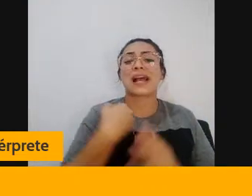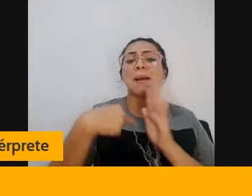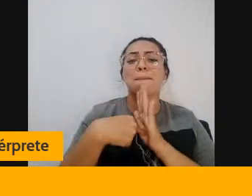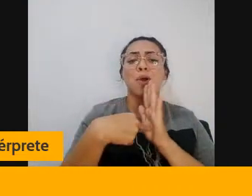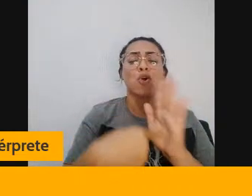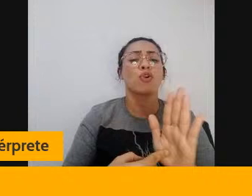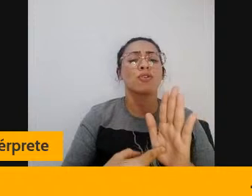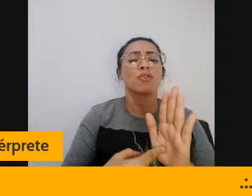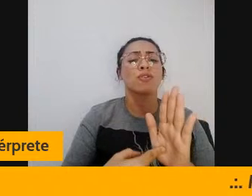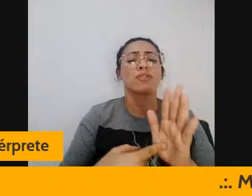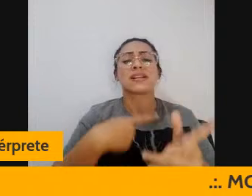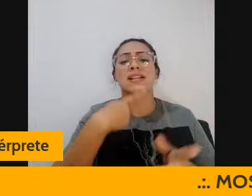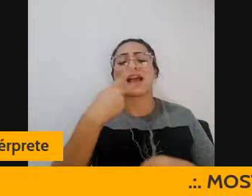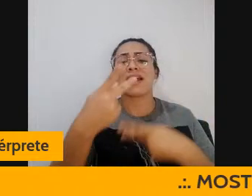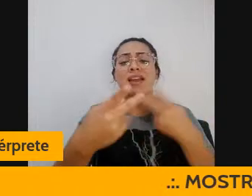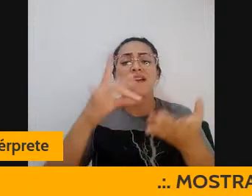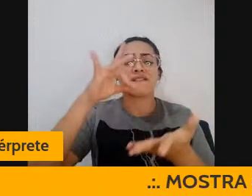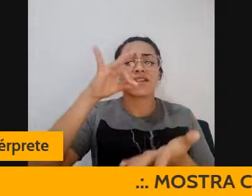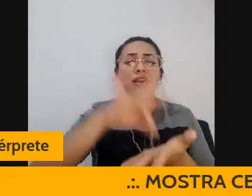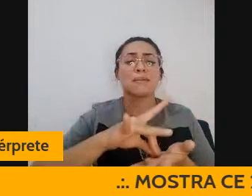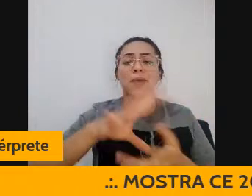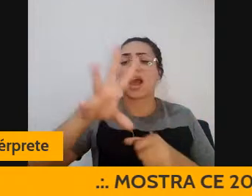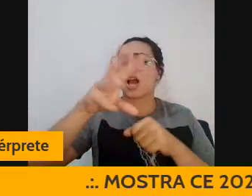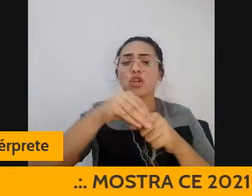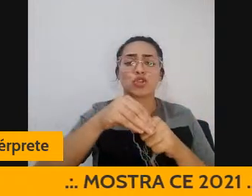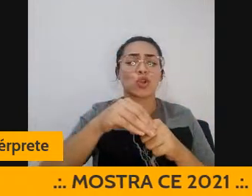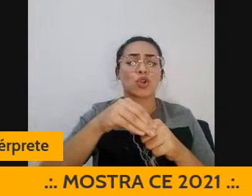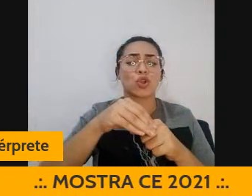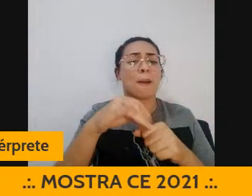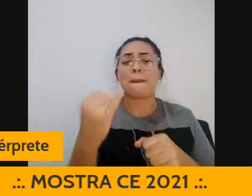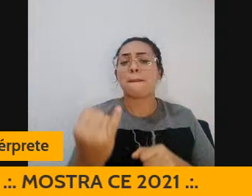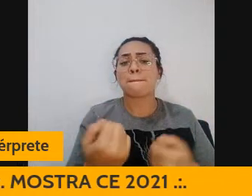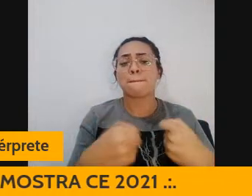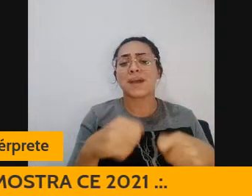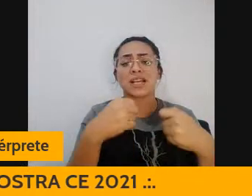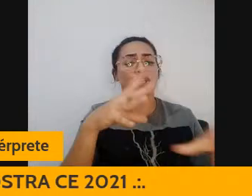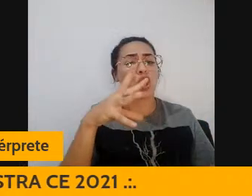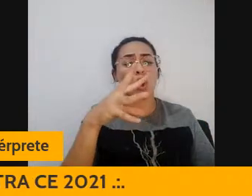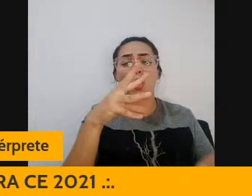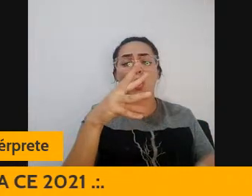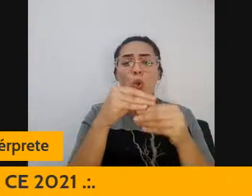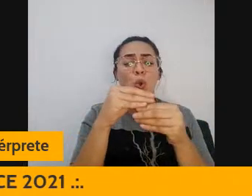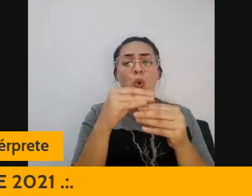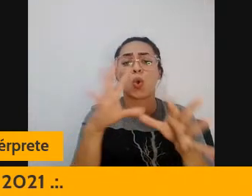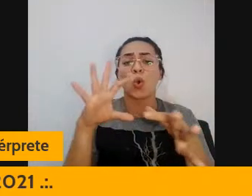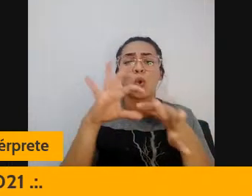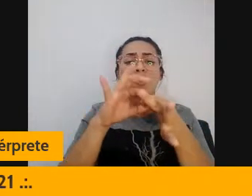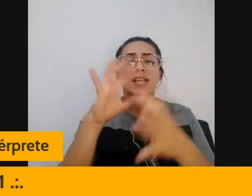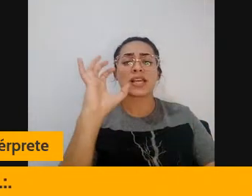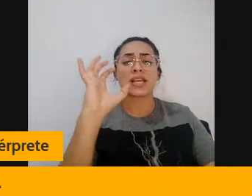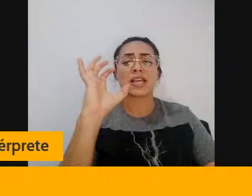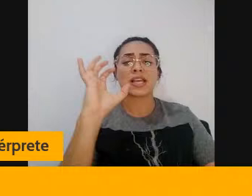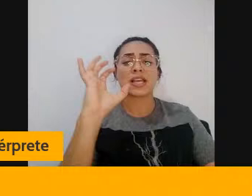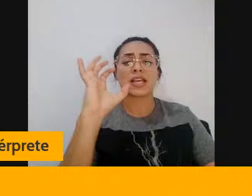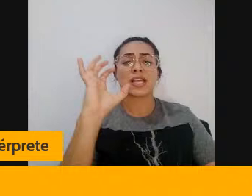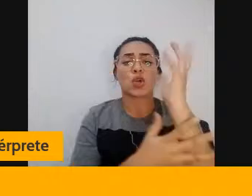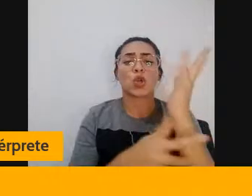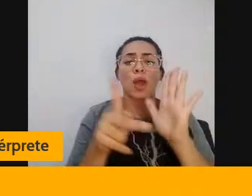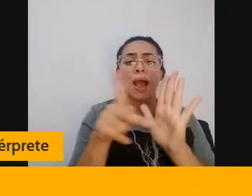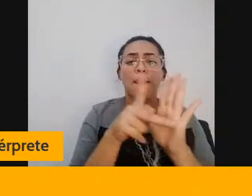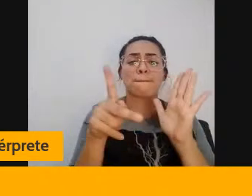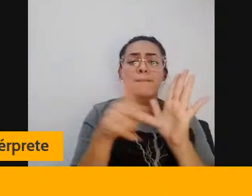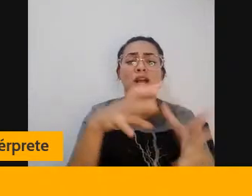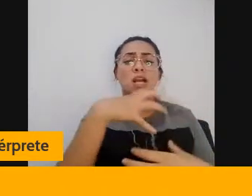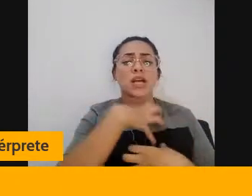esse conhecimento ele precisa estar integrado à natureza, ele tem um sentido social, ele tem um